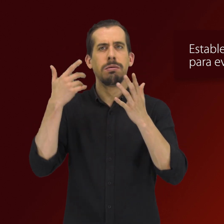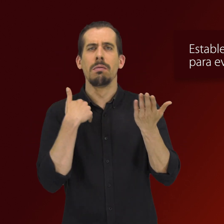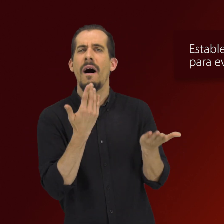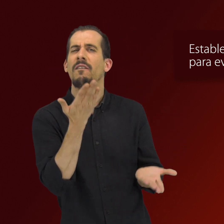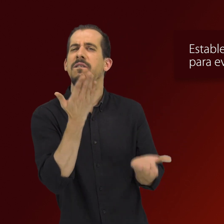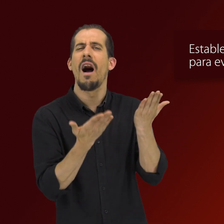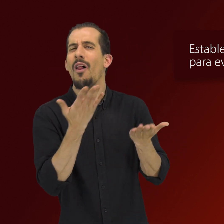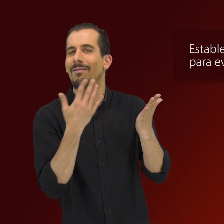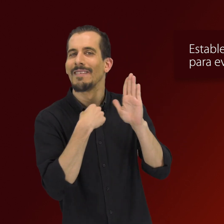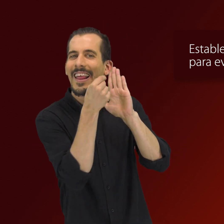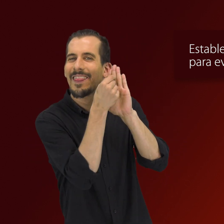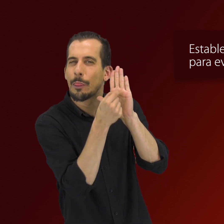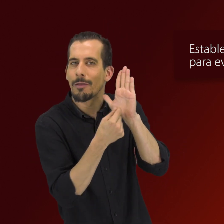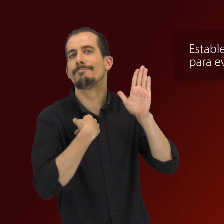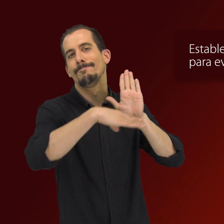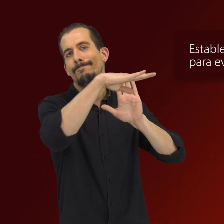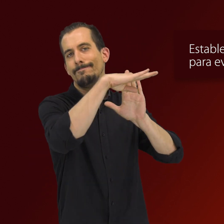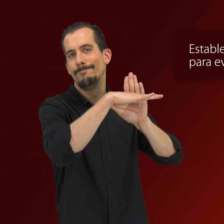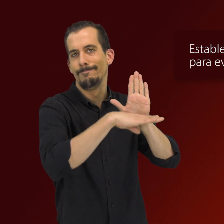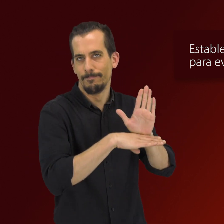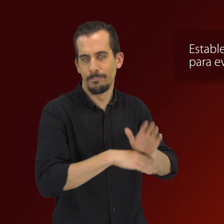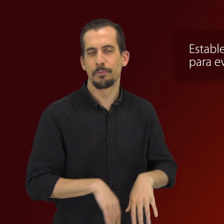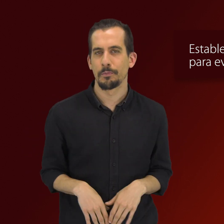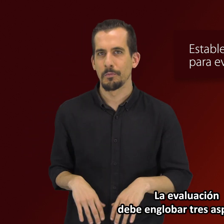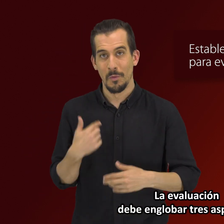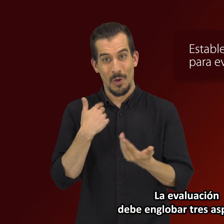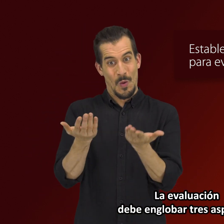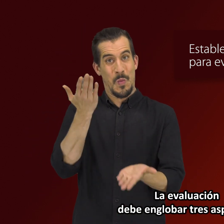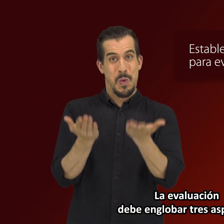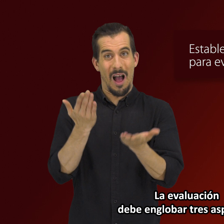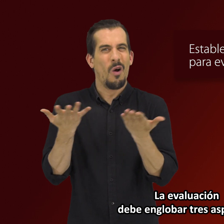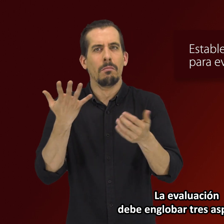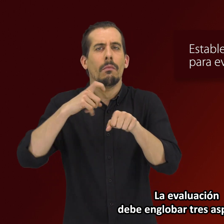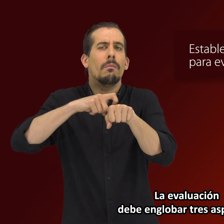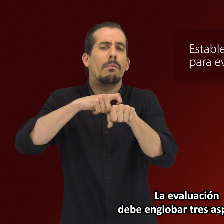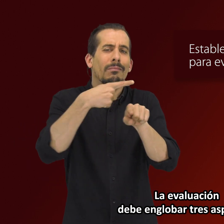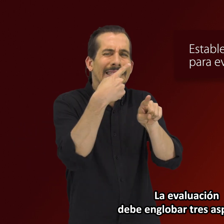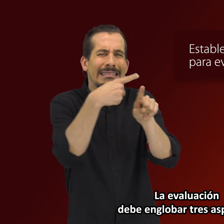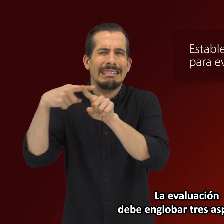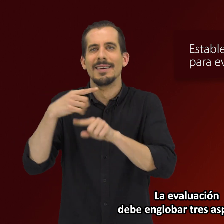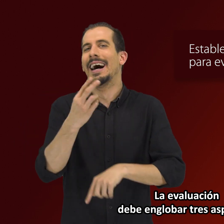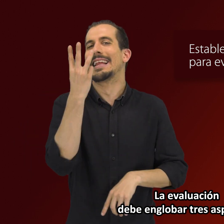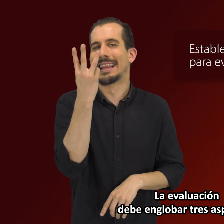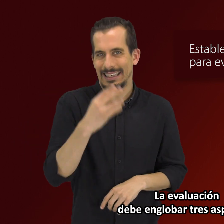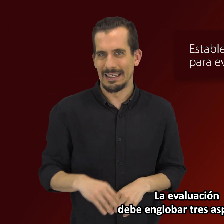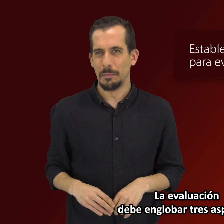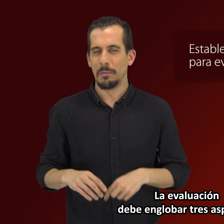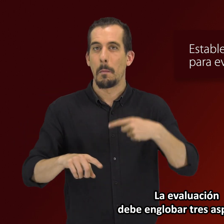Establecimiento de criterios para evaluar el aprendizaje. La evaluación debe englobar tres aspectos.